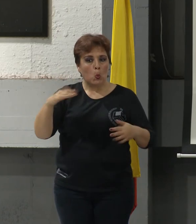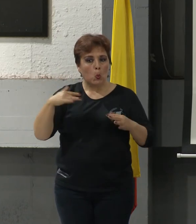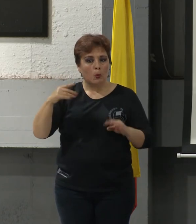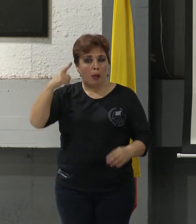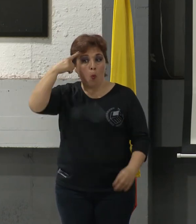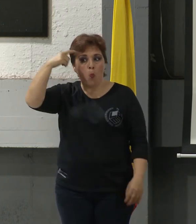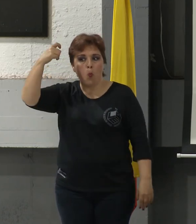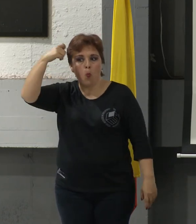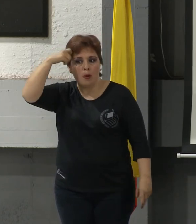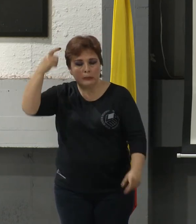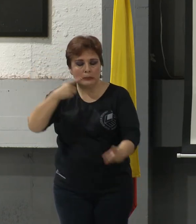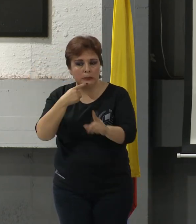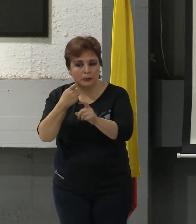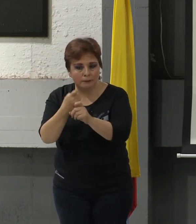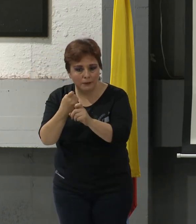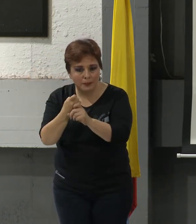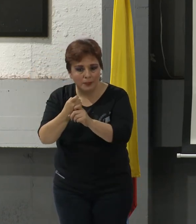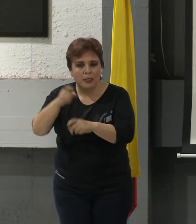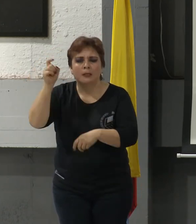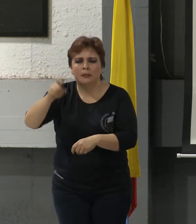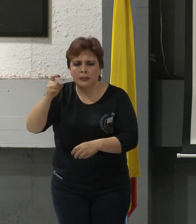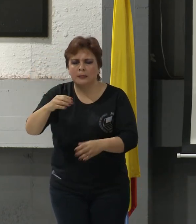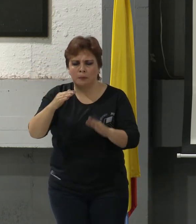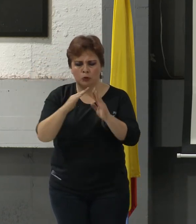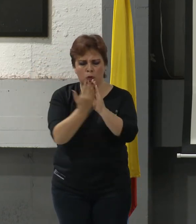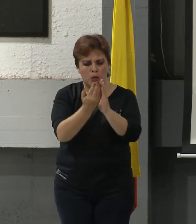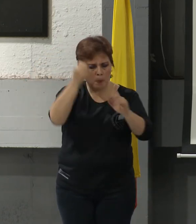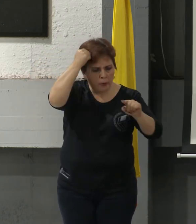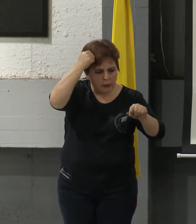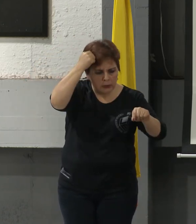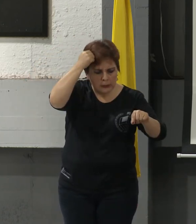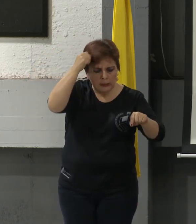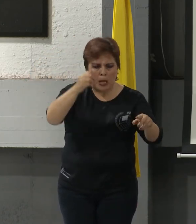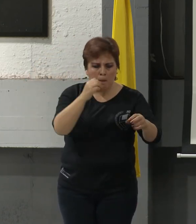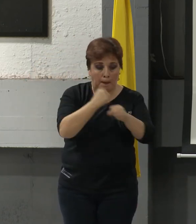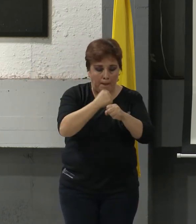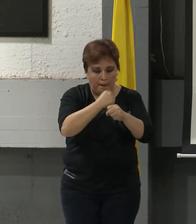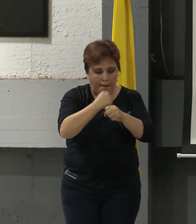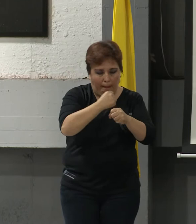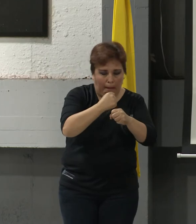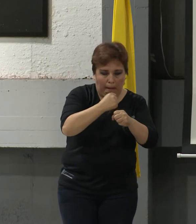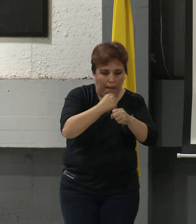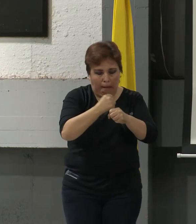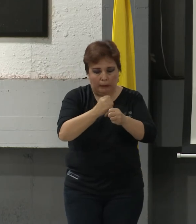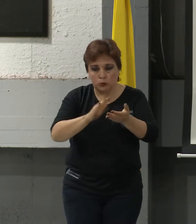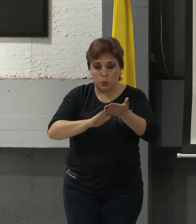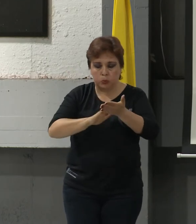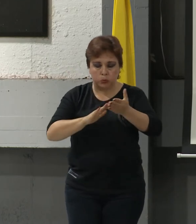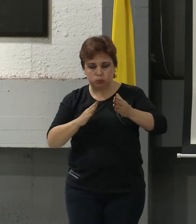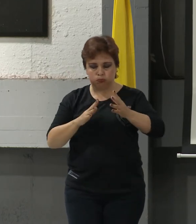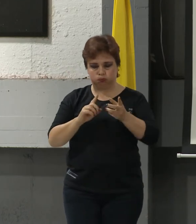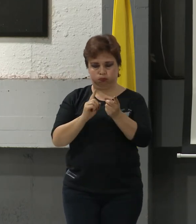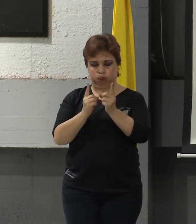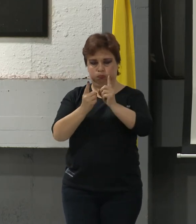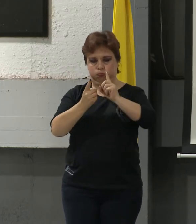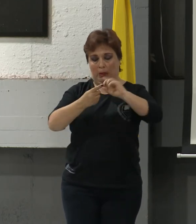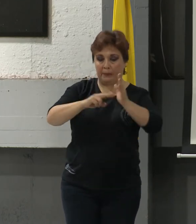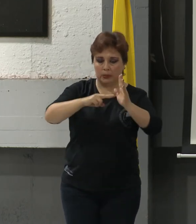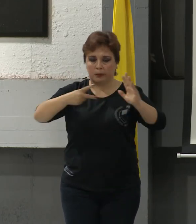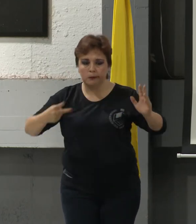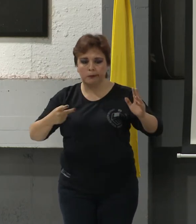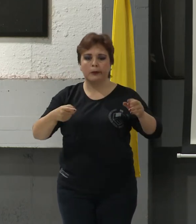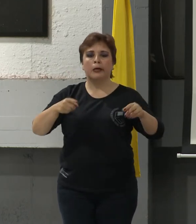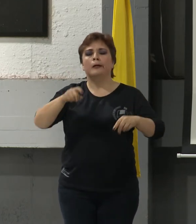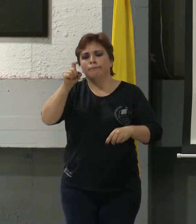necesita mucho trabajo en la formación de los maestros en la creación de adecuaciones tecnológicas eso supone infraestructura